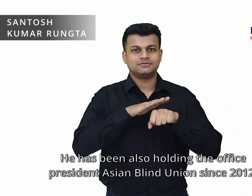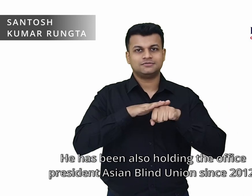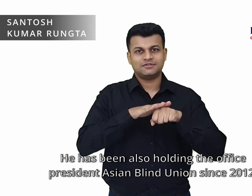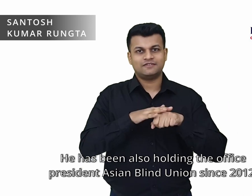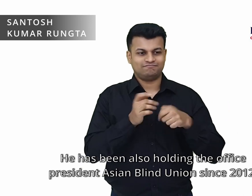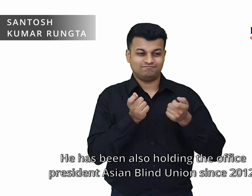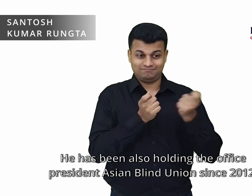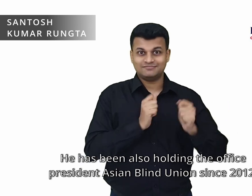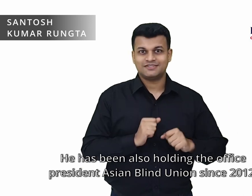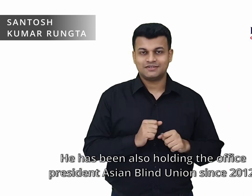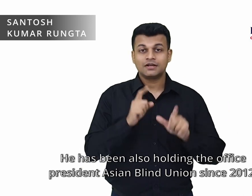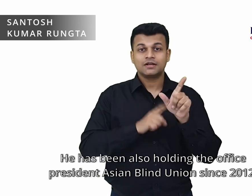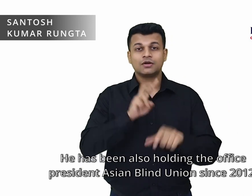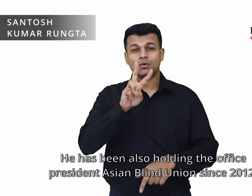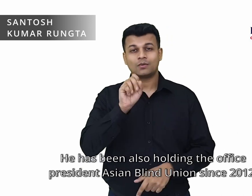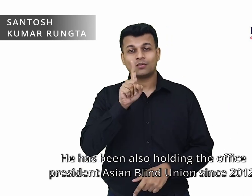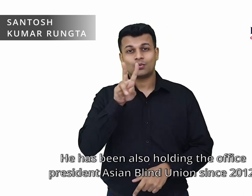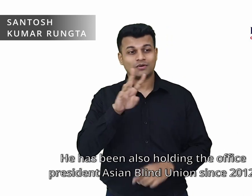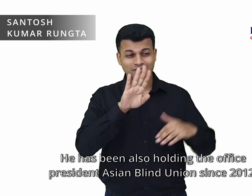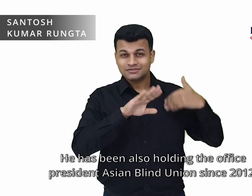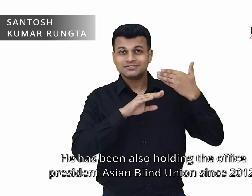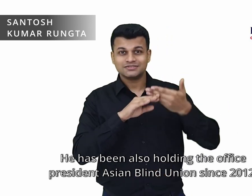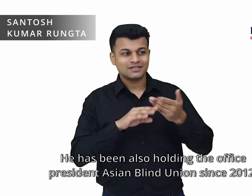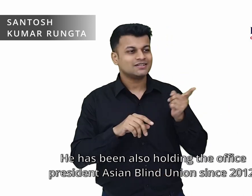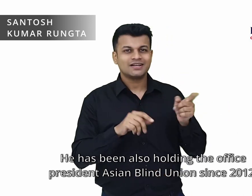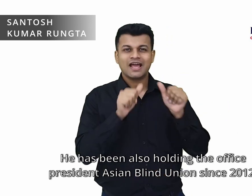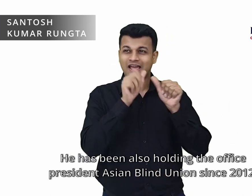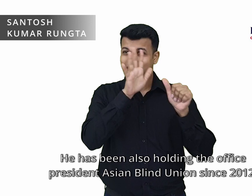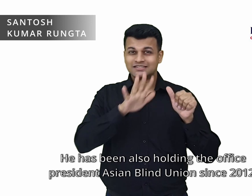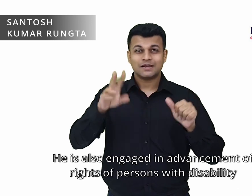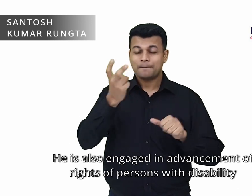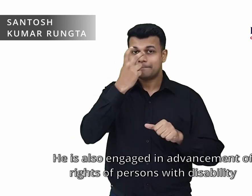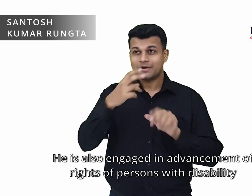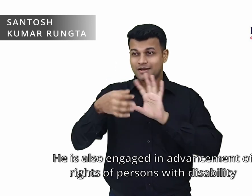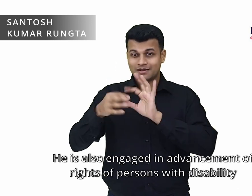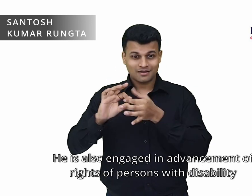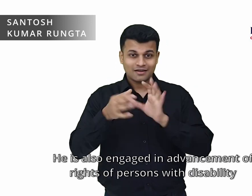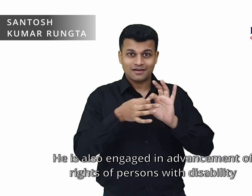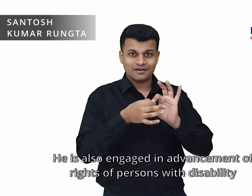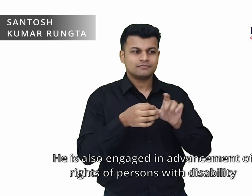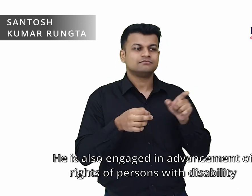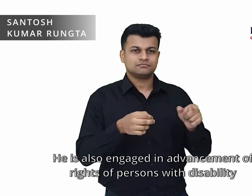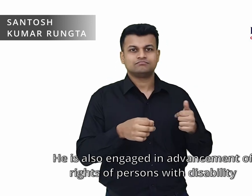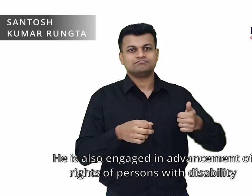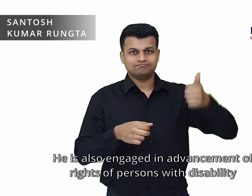से एशियन ब्लाइंड यूनियन के अध्यक्ष पद भी संभाल रहे हैं। वो यूएनओ के लिए विश्व नेत्रहीन संघ